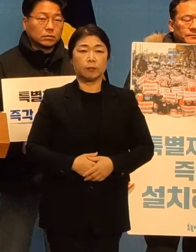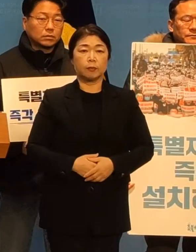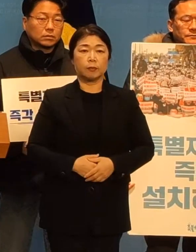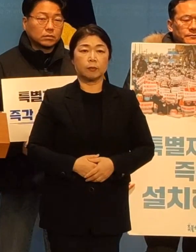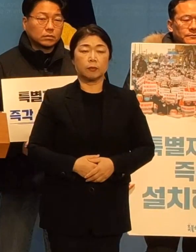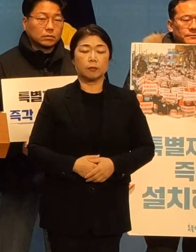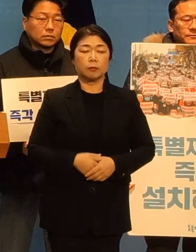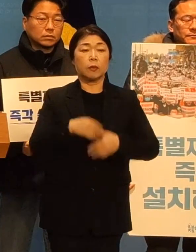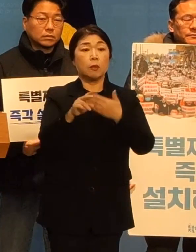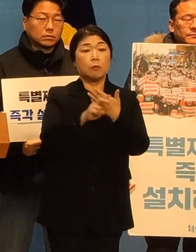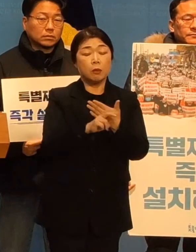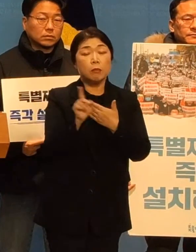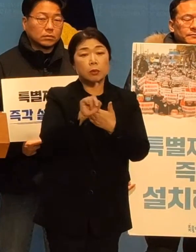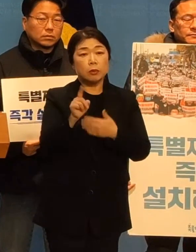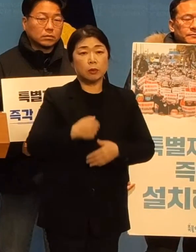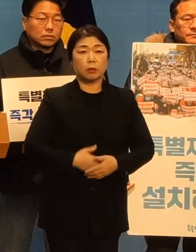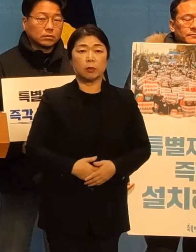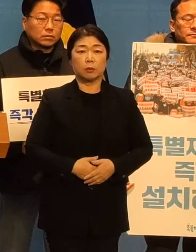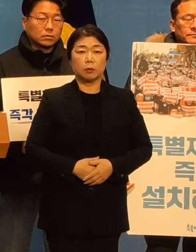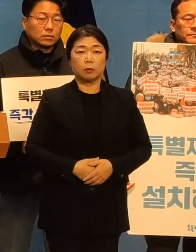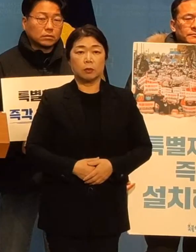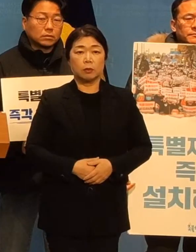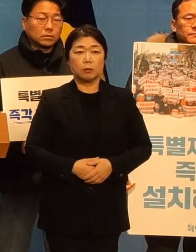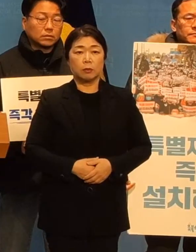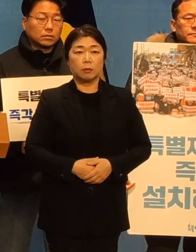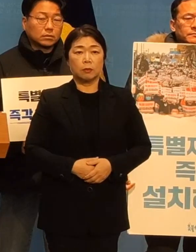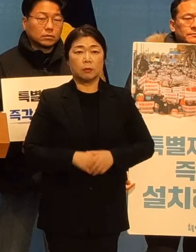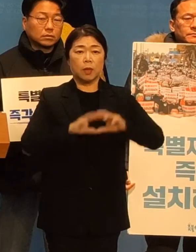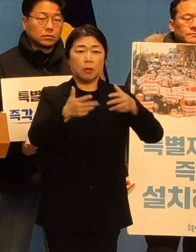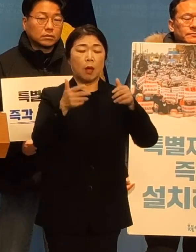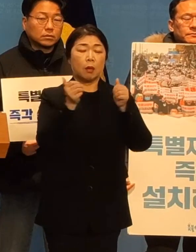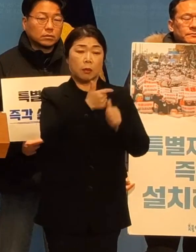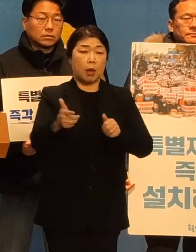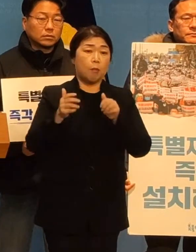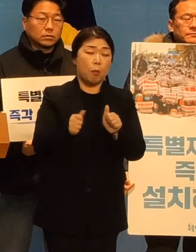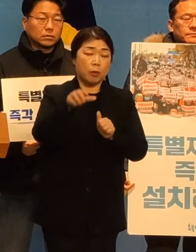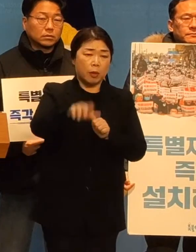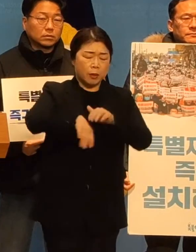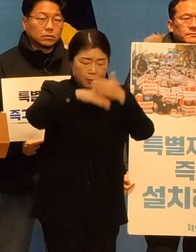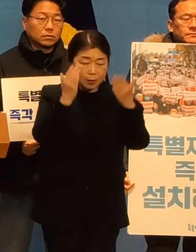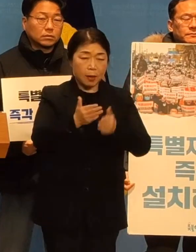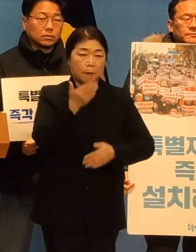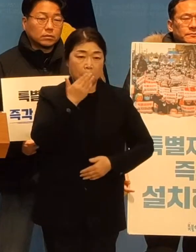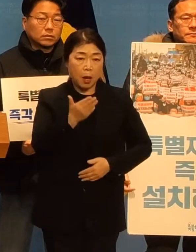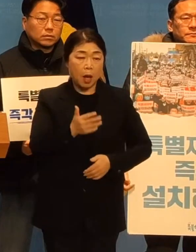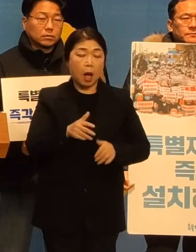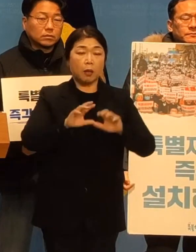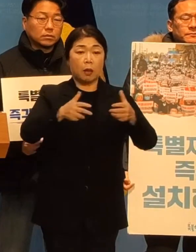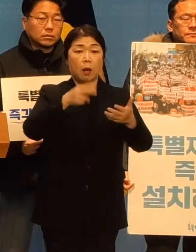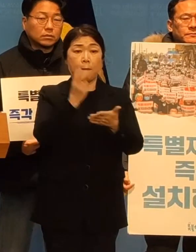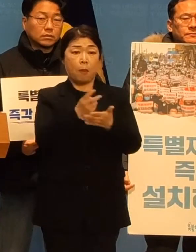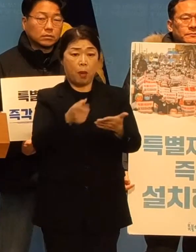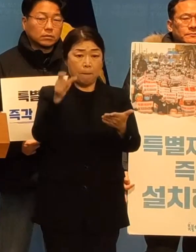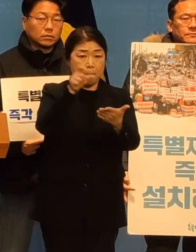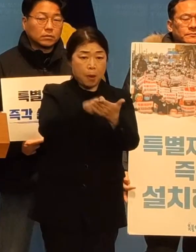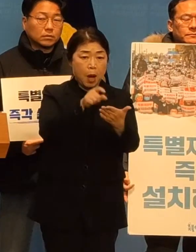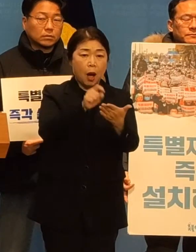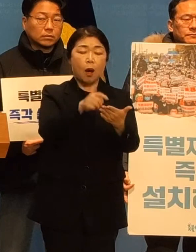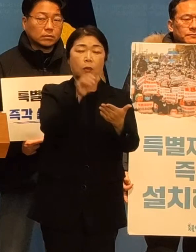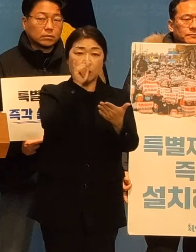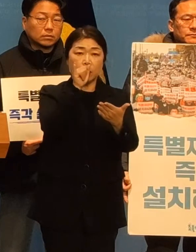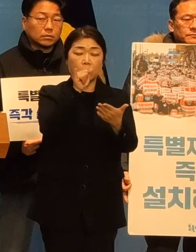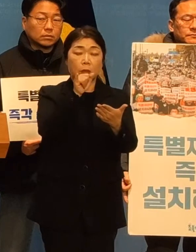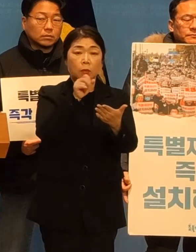어디가 위헌입니까? 이미 헌법에 대법원에서 다 할 수 있도록 되어 있는데 그것조차도 하지